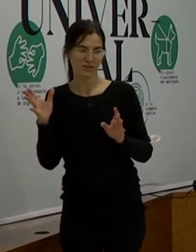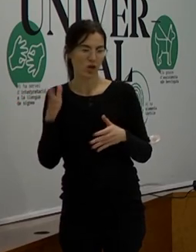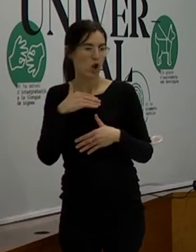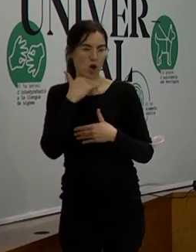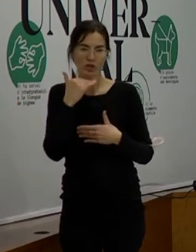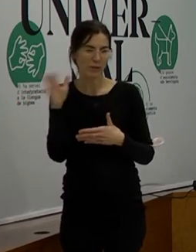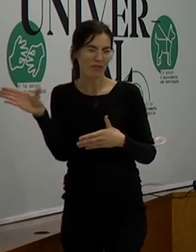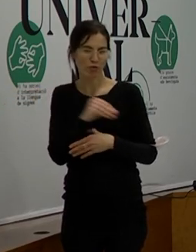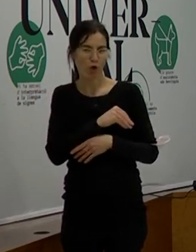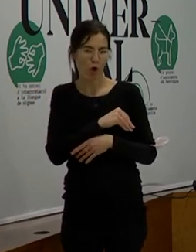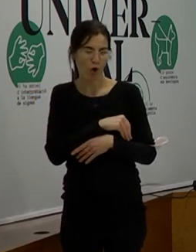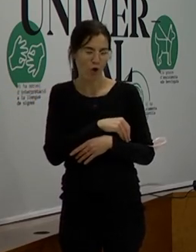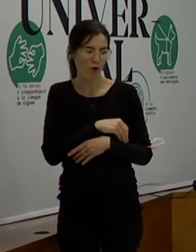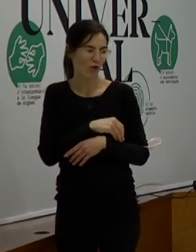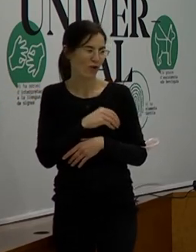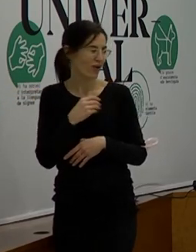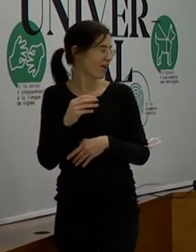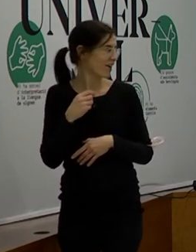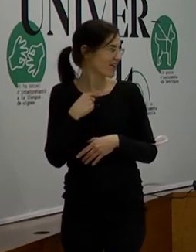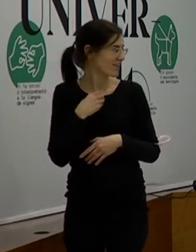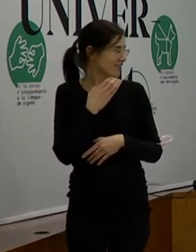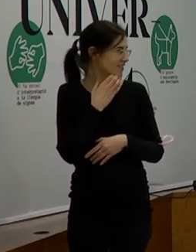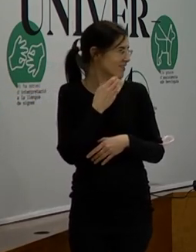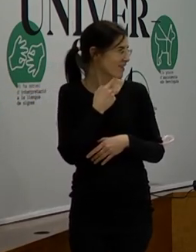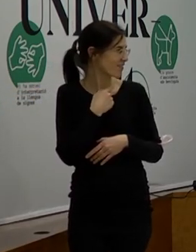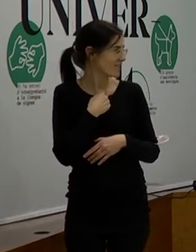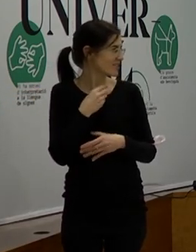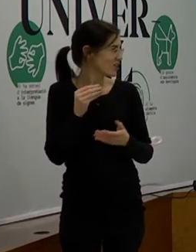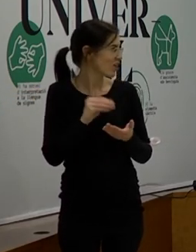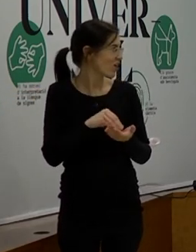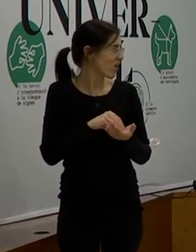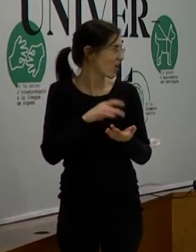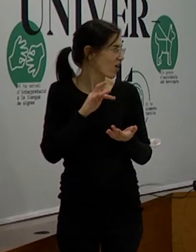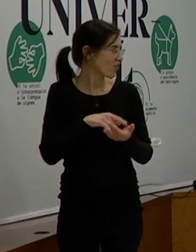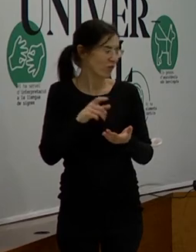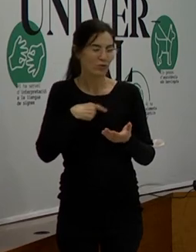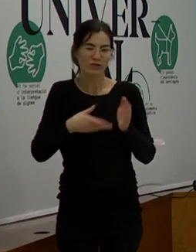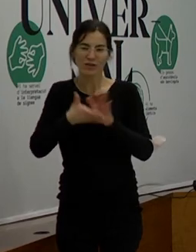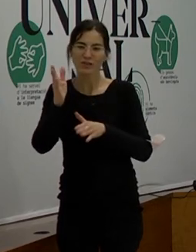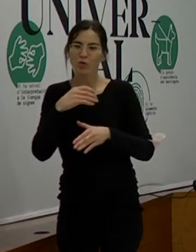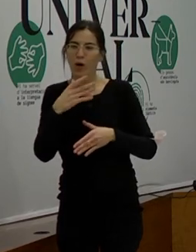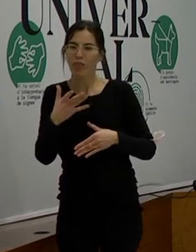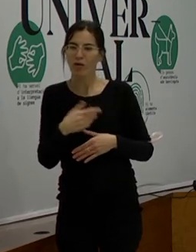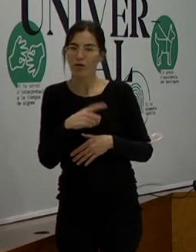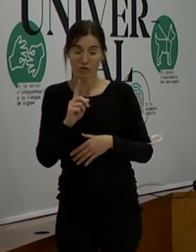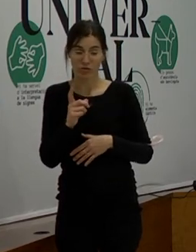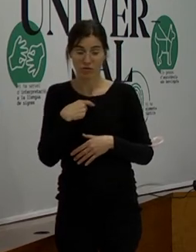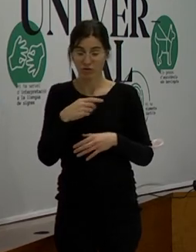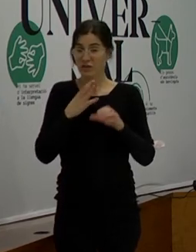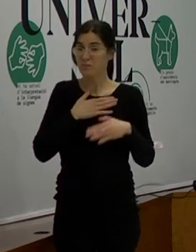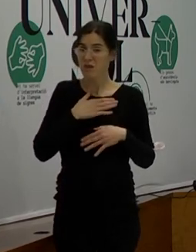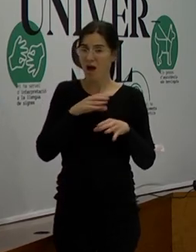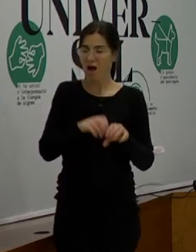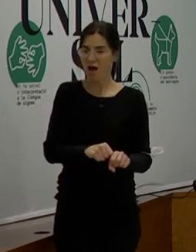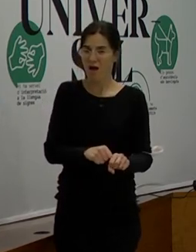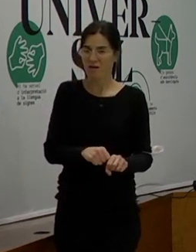todo! O sí, a mi m'han pujat camioners, oiga, ¿cuándo se va? Que te... Oiga, hosti, ¿qué va? És així,